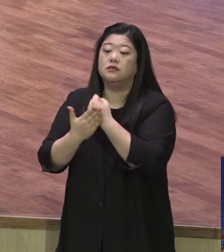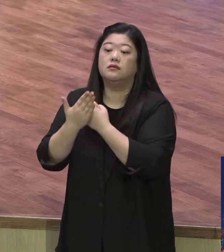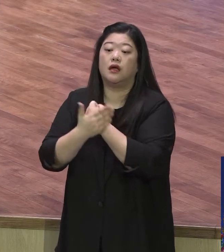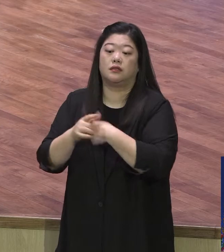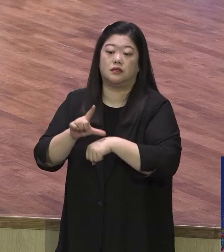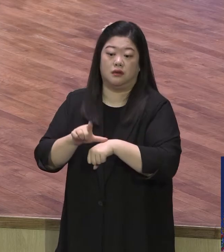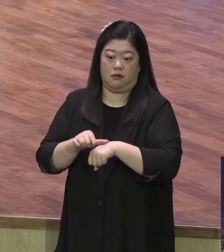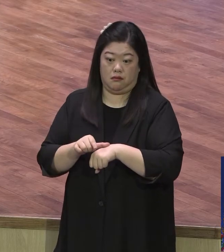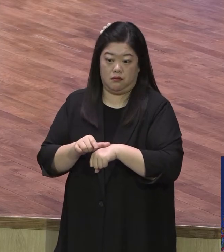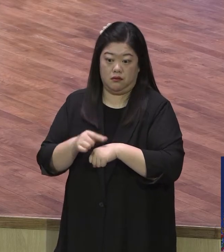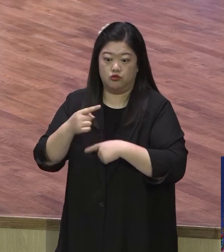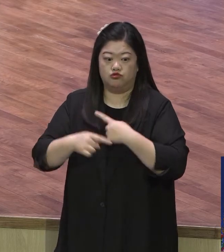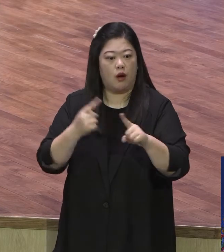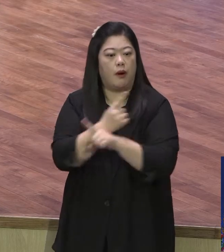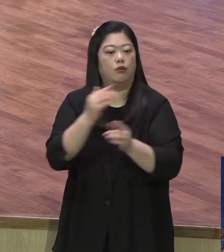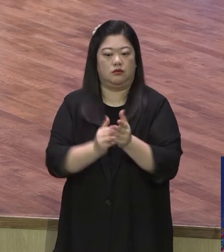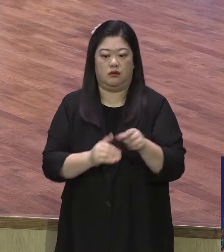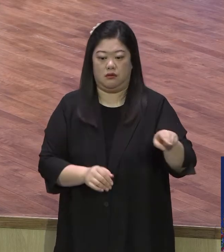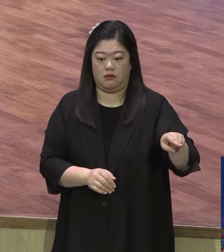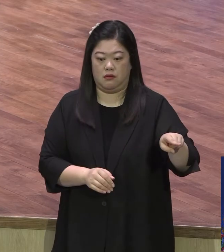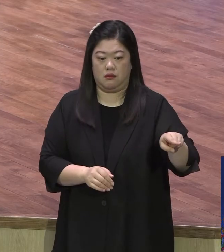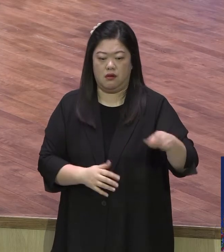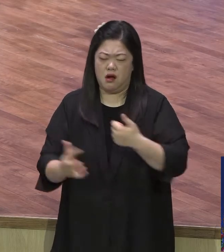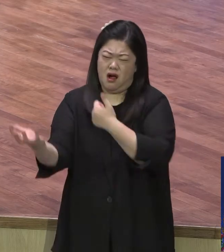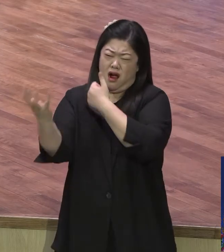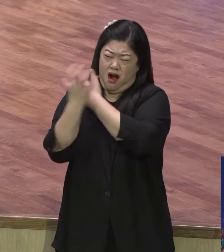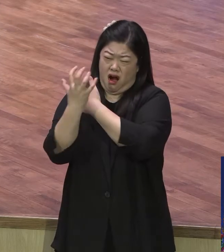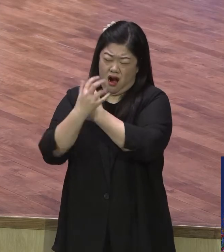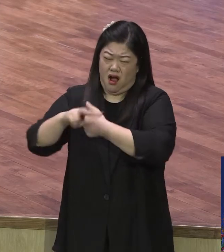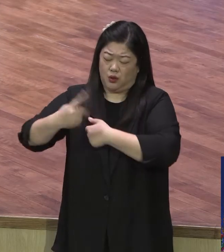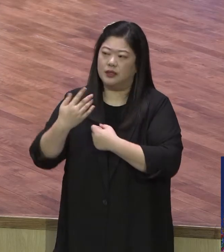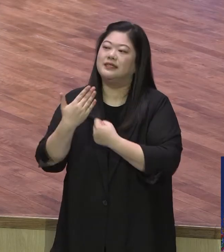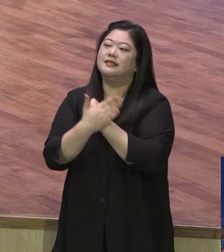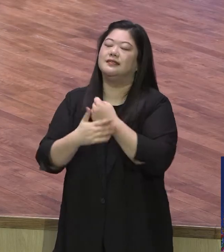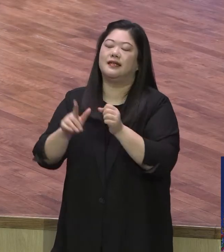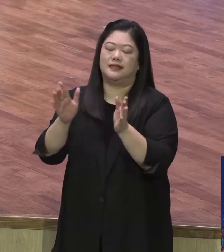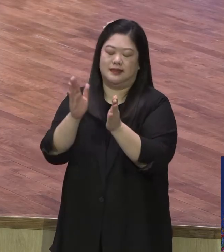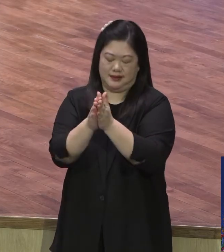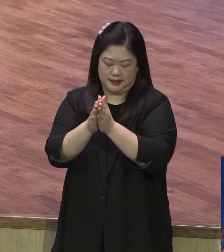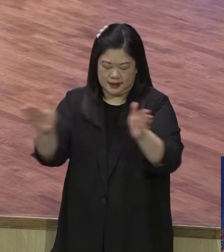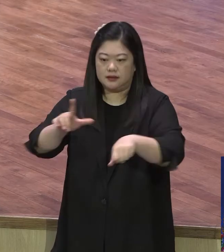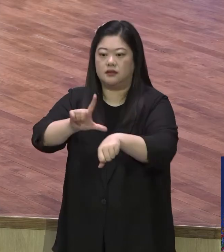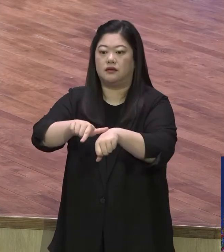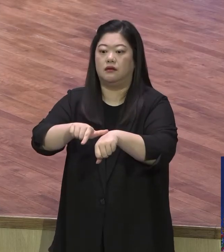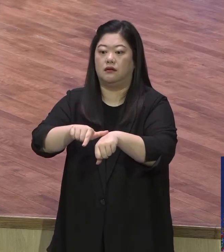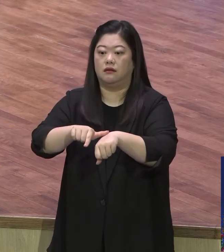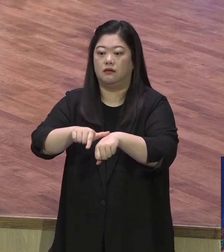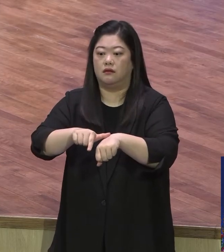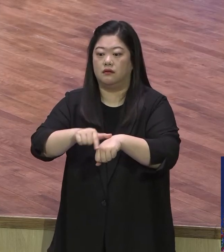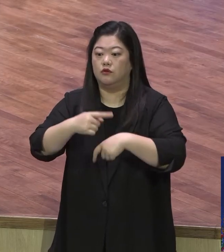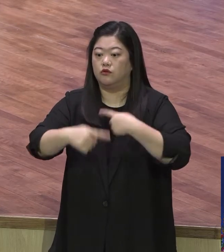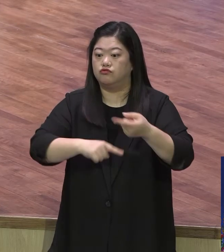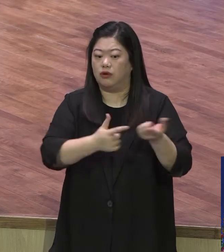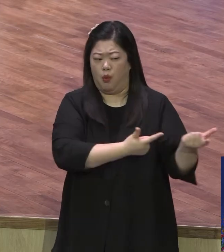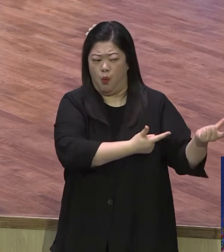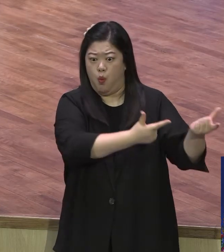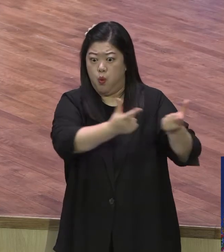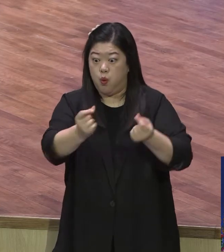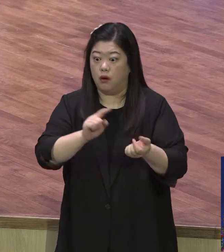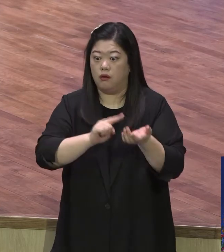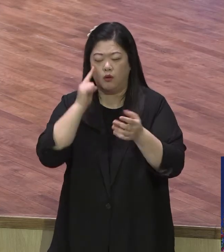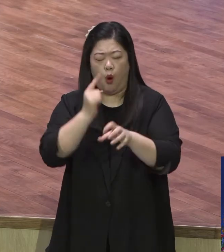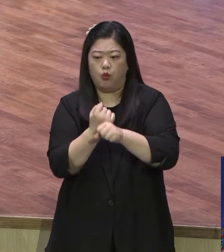은혜의 시간이 다시 돌아왔습니다 이 기록을 본 주원서 선교사님은 이 글상에 이렇게 감동을 적어놨습니다